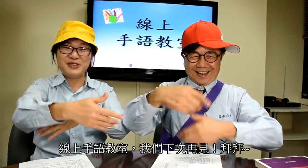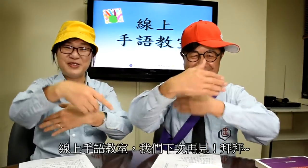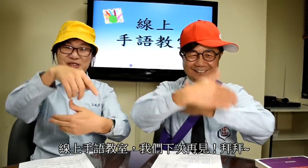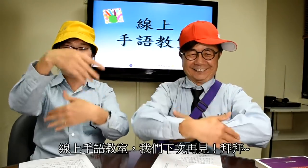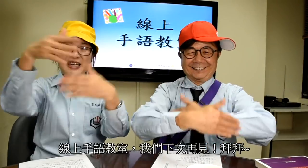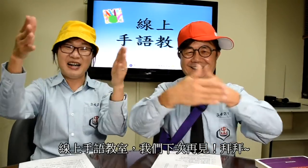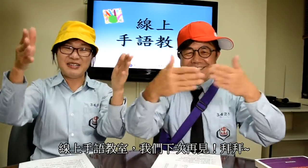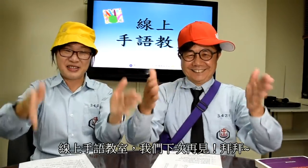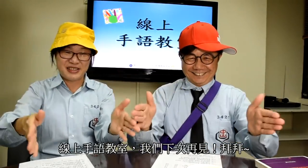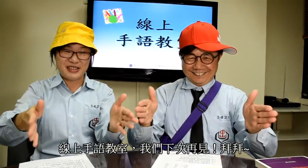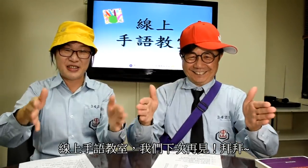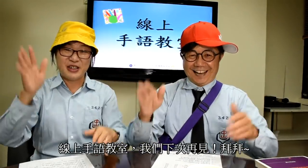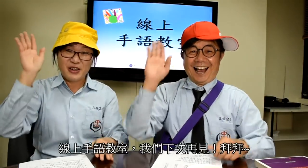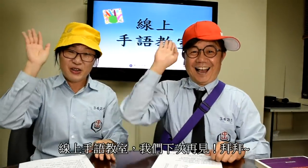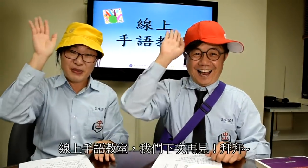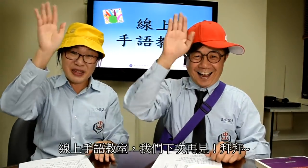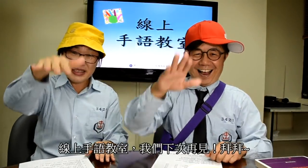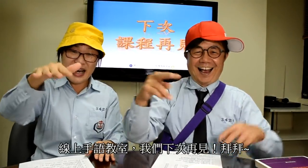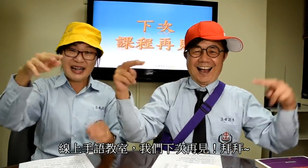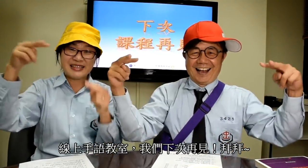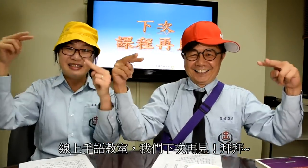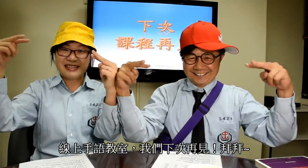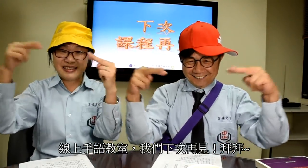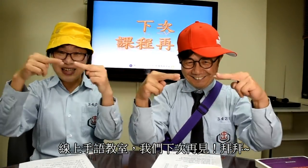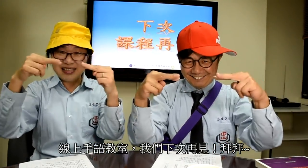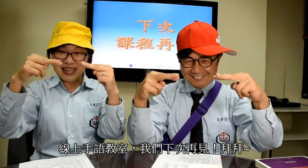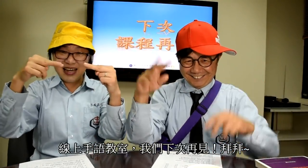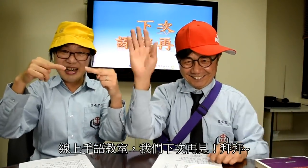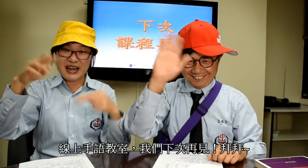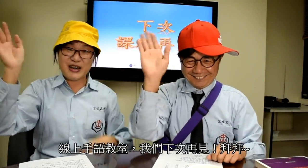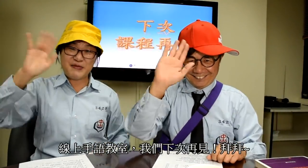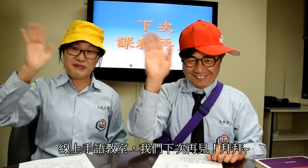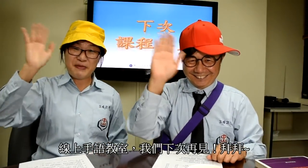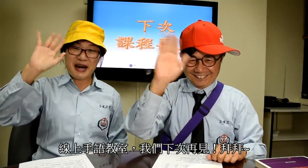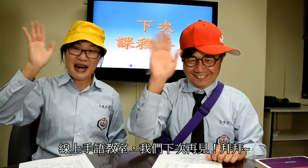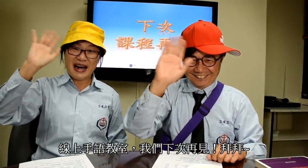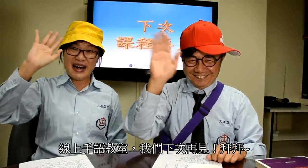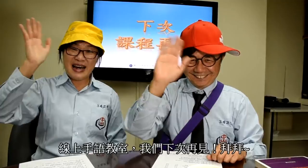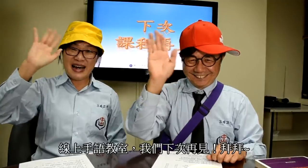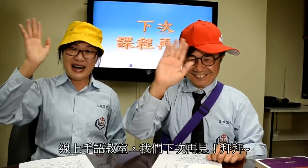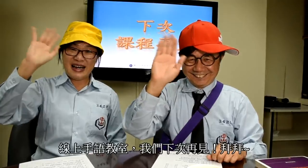教室，我们下次再见，拜拜。